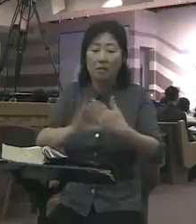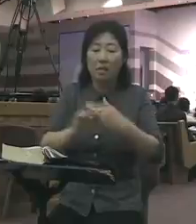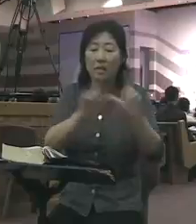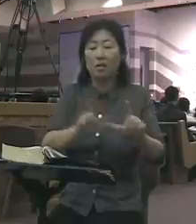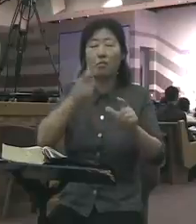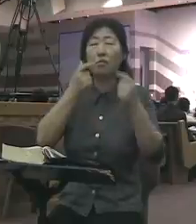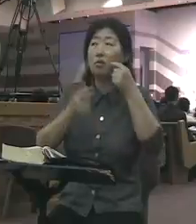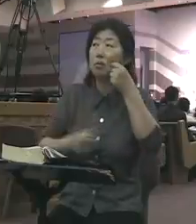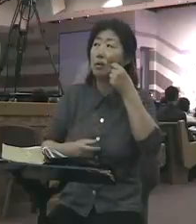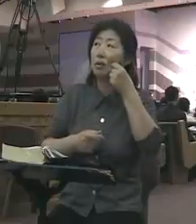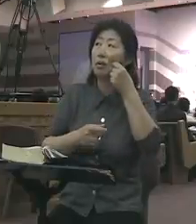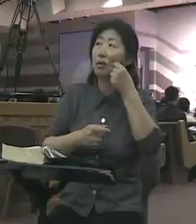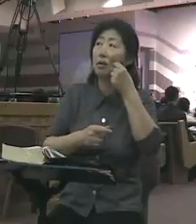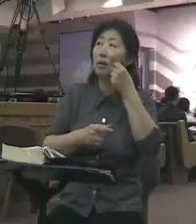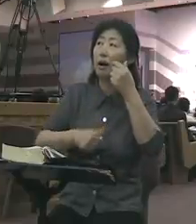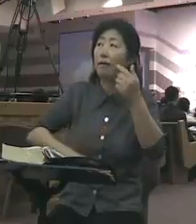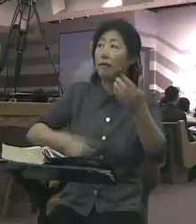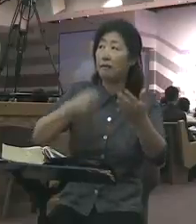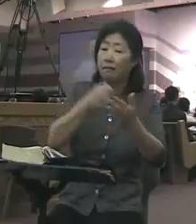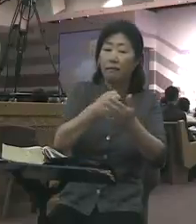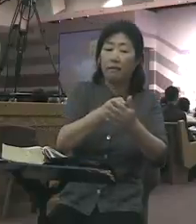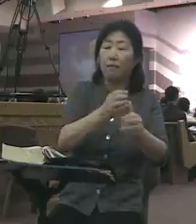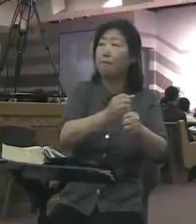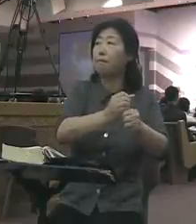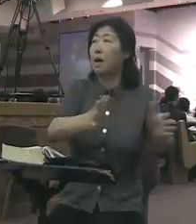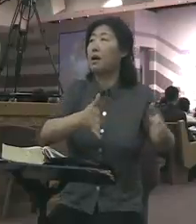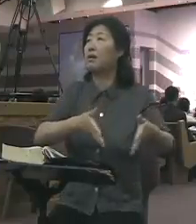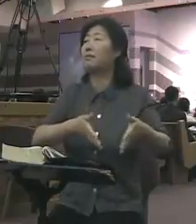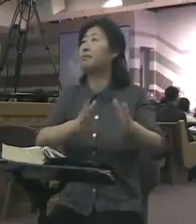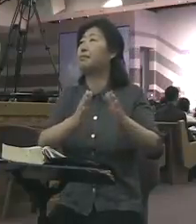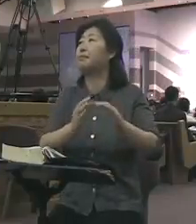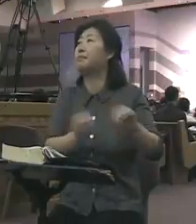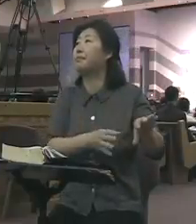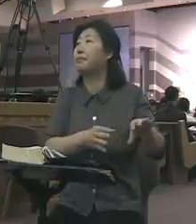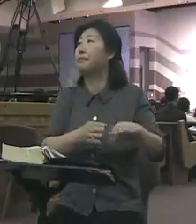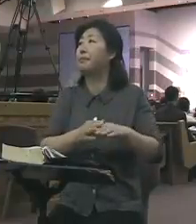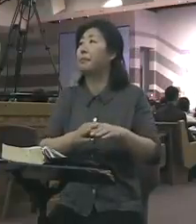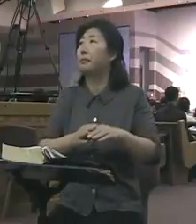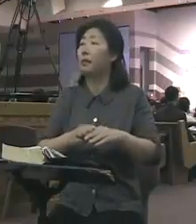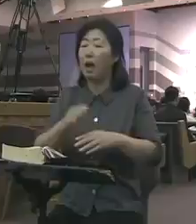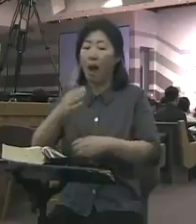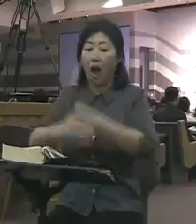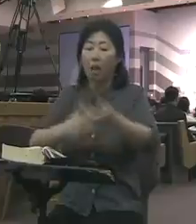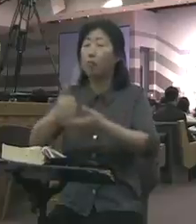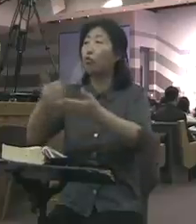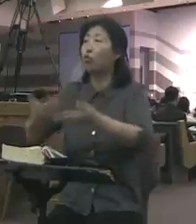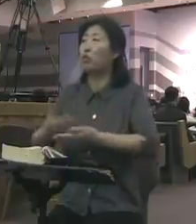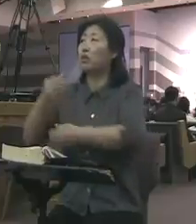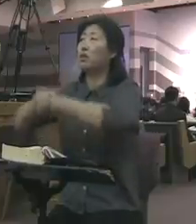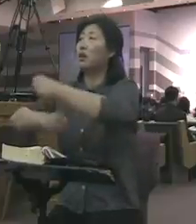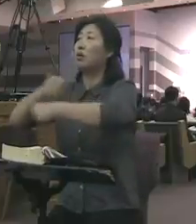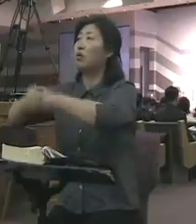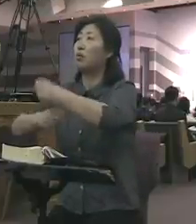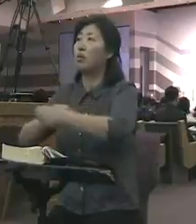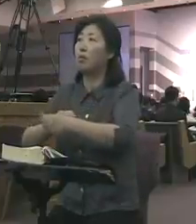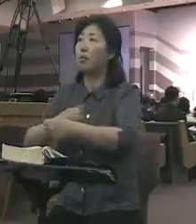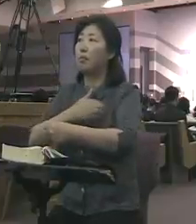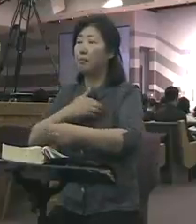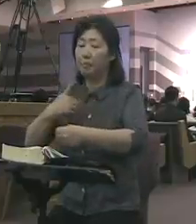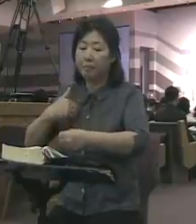그것을 과감하게 렛고 하나님이 주시는 자유로움을 만끽해야 합니다. 하나님이 새롭게 주시는 비전을